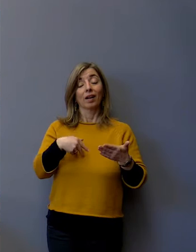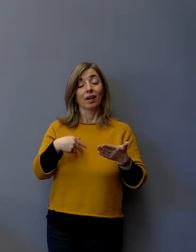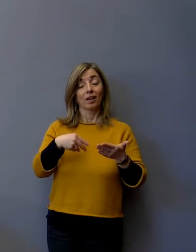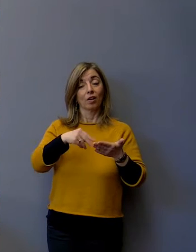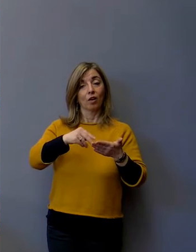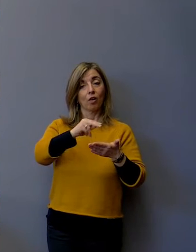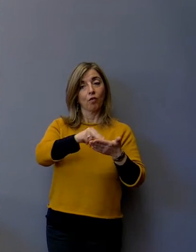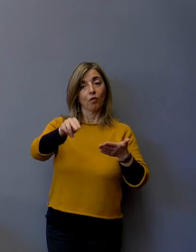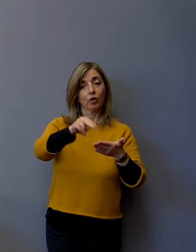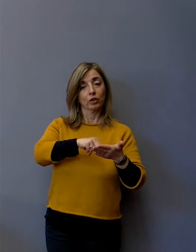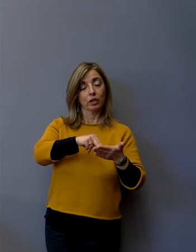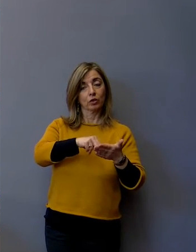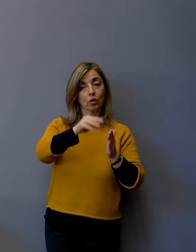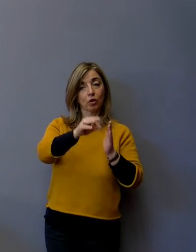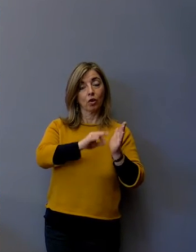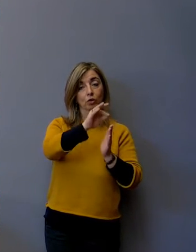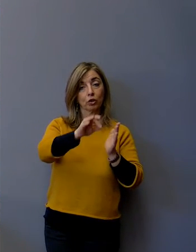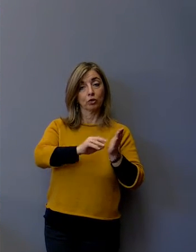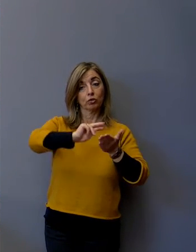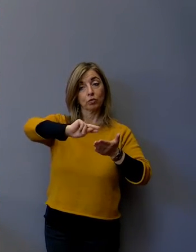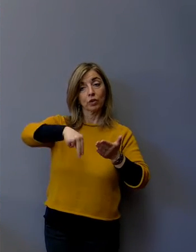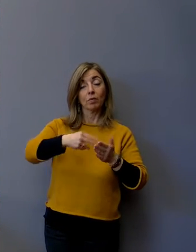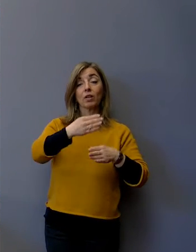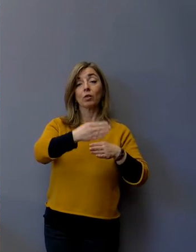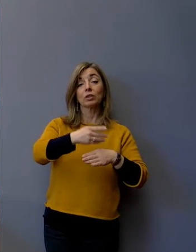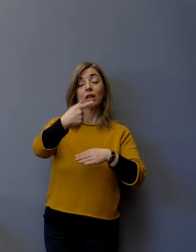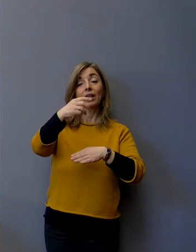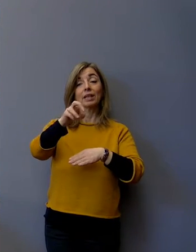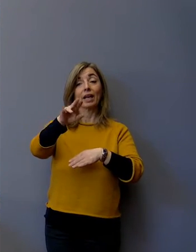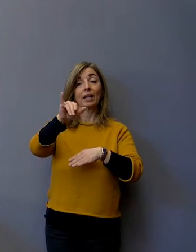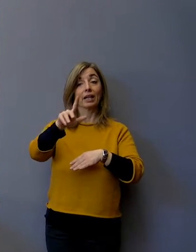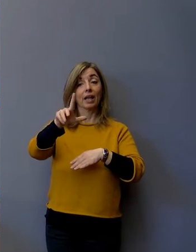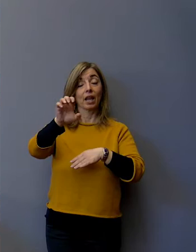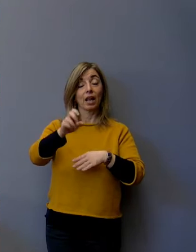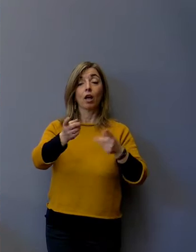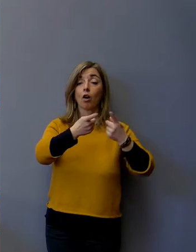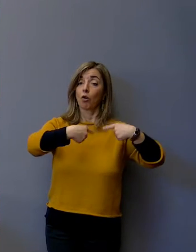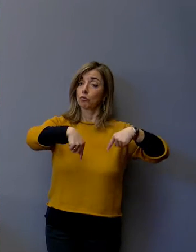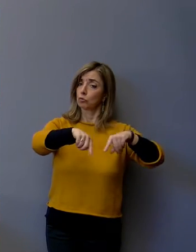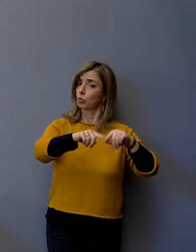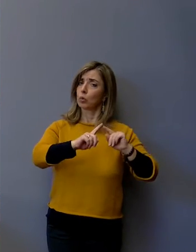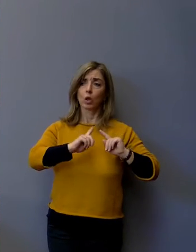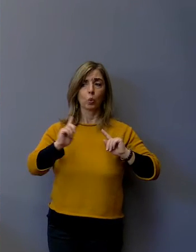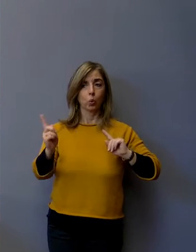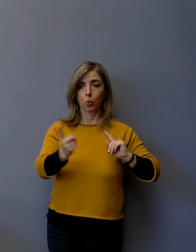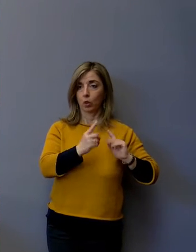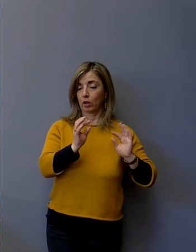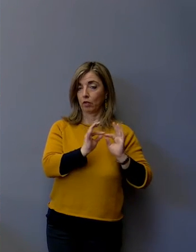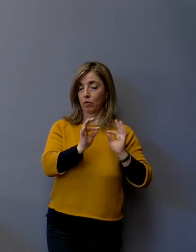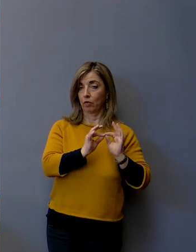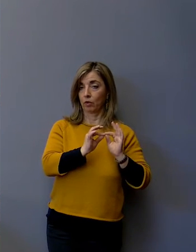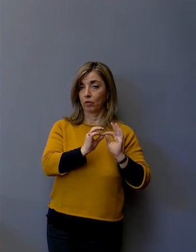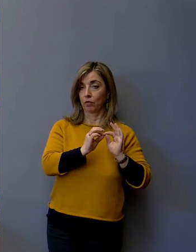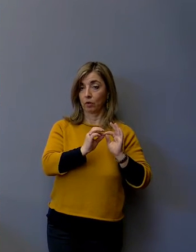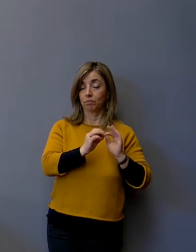tutti con parere favorevole della giunta vado a elencare la numerazione ordini del